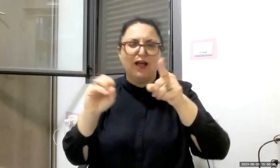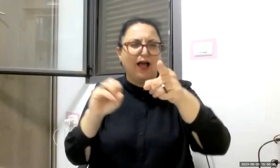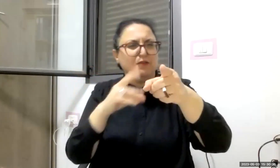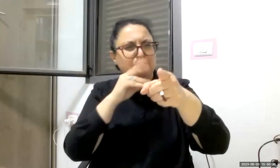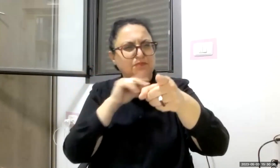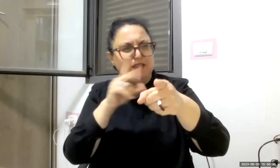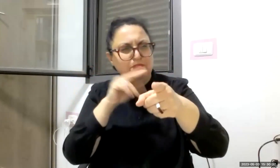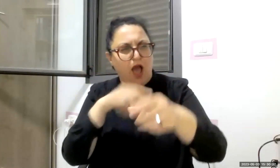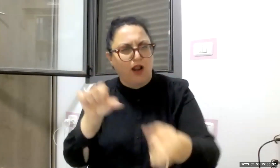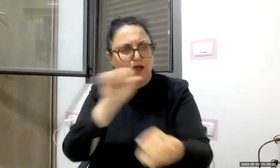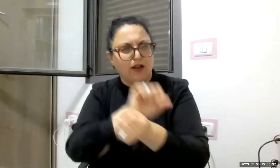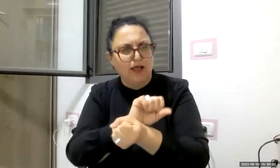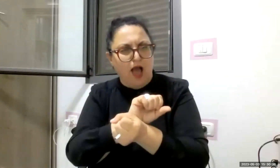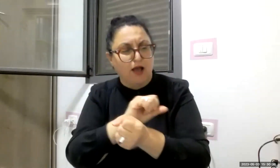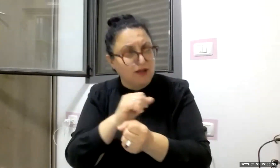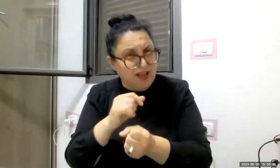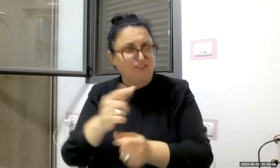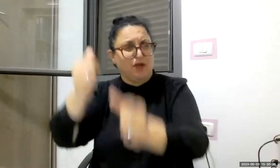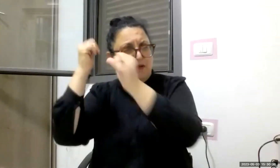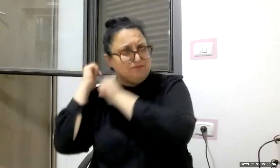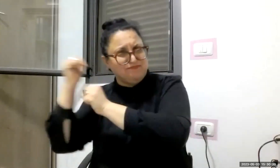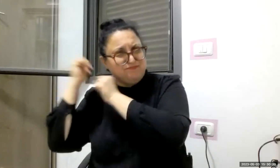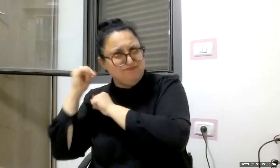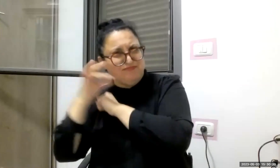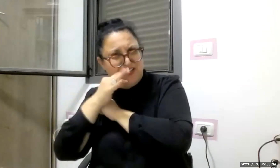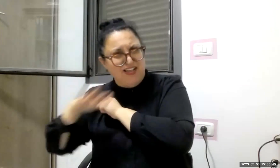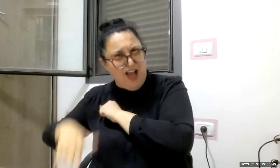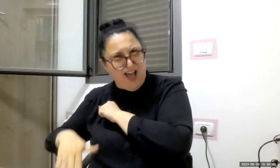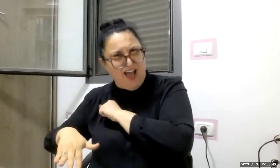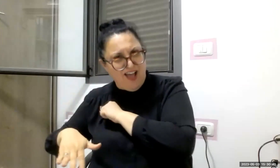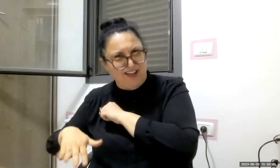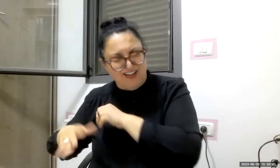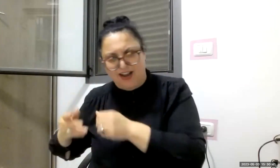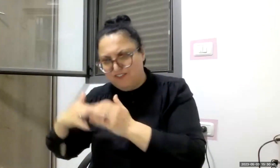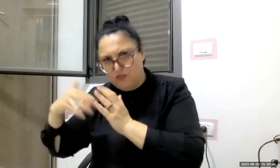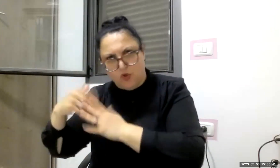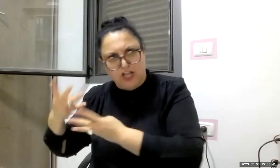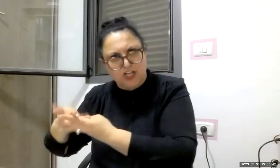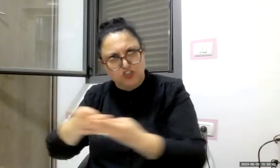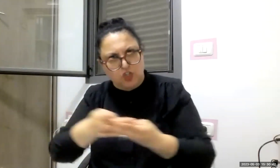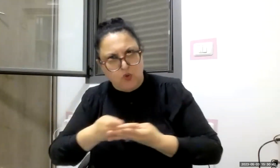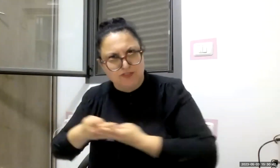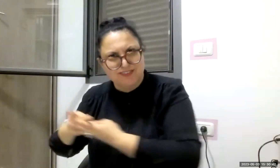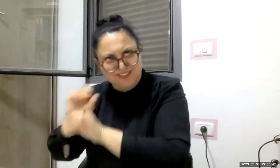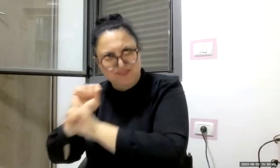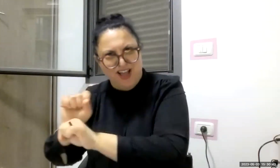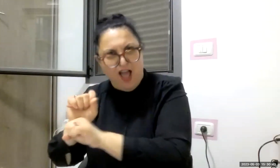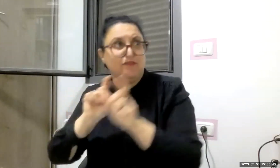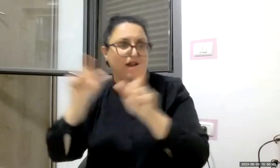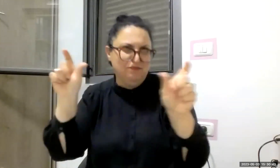אפס מי שדיבר על כלייה אז גם צריך לבנות רשתו